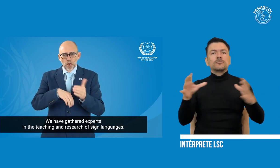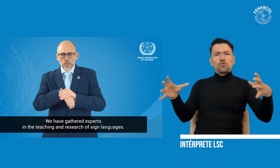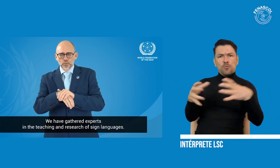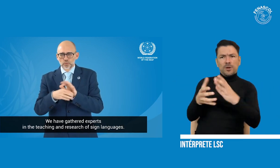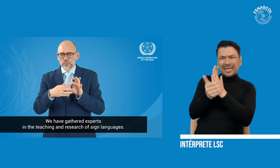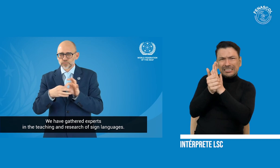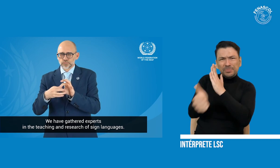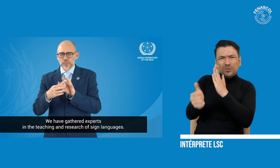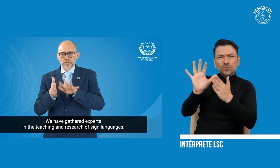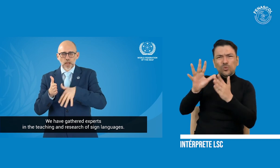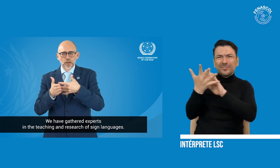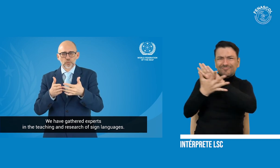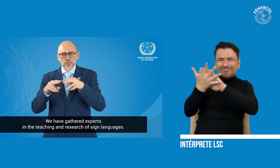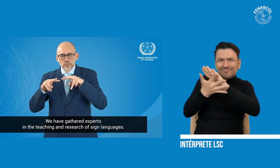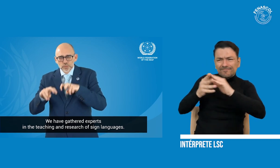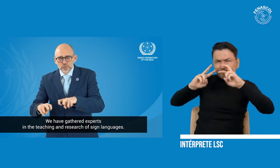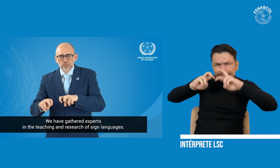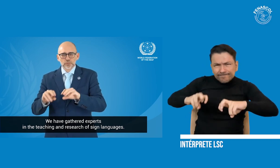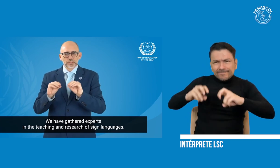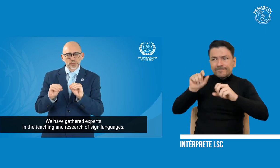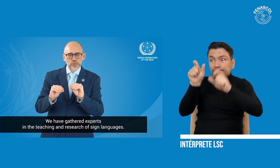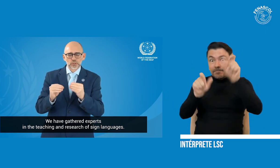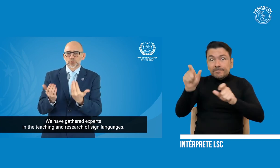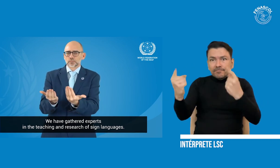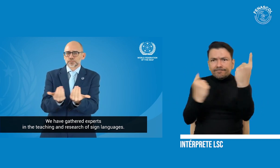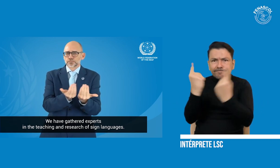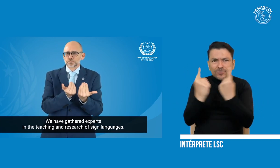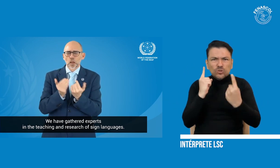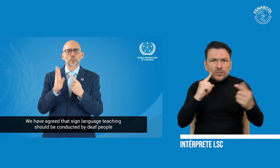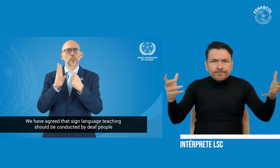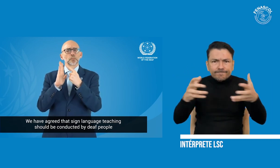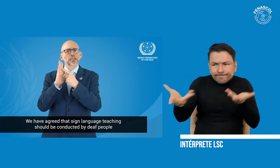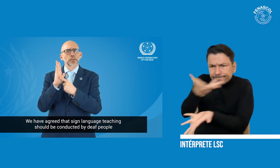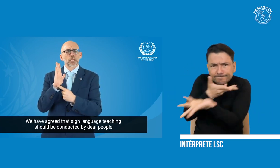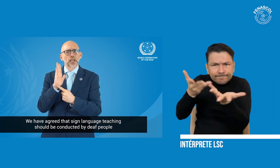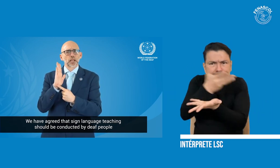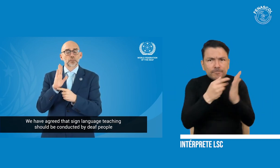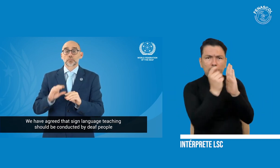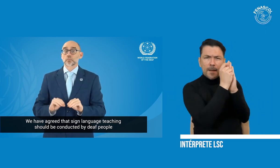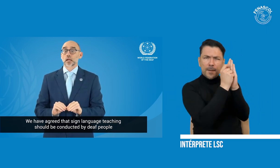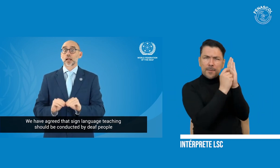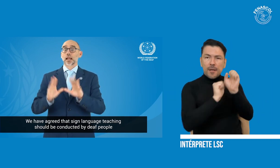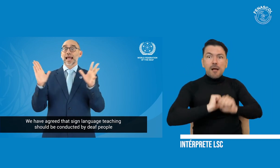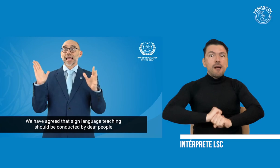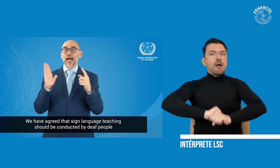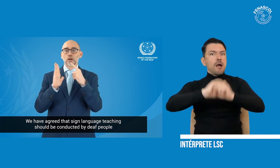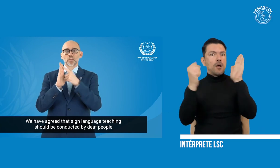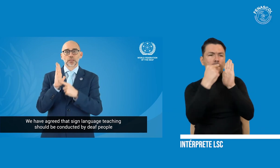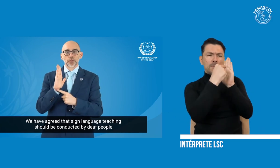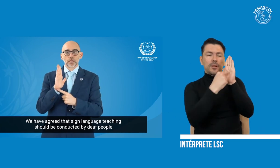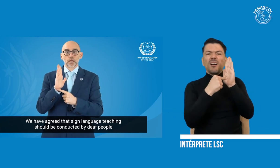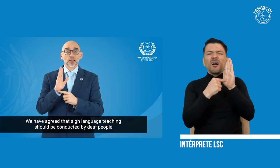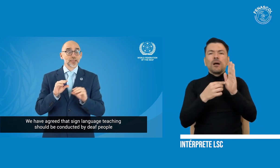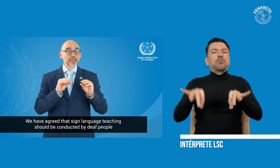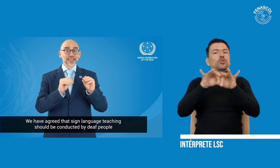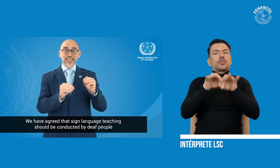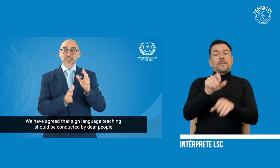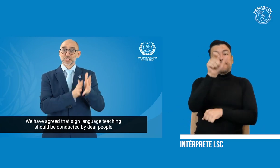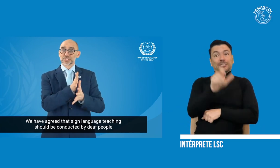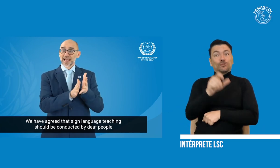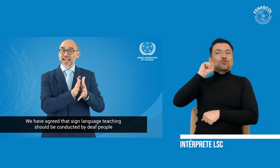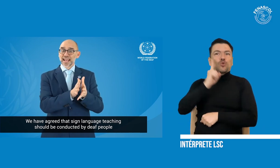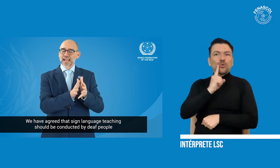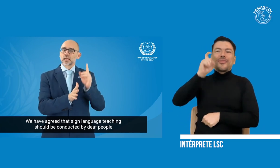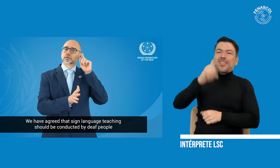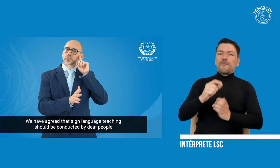reunido a un grupo de expertos sordos en lengua de señas que llegaron a unos parámetros para dar aclaración, definiendo que es una persona